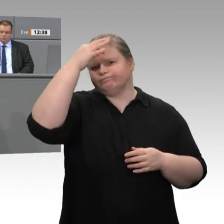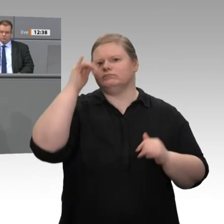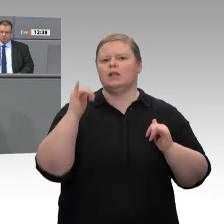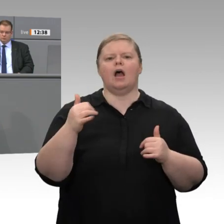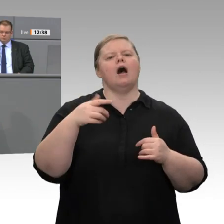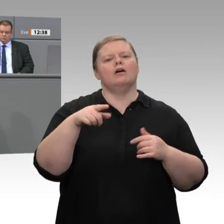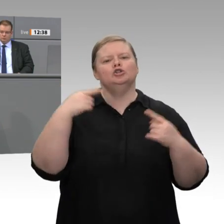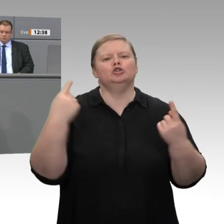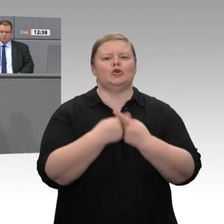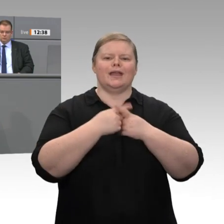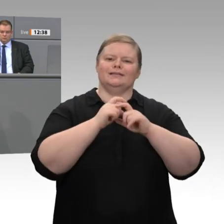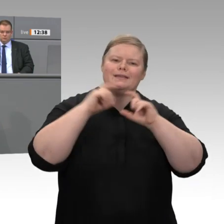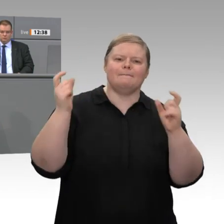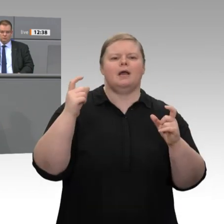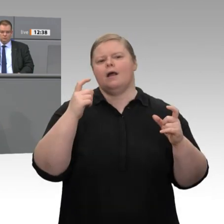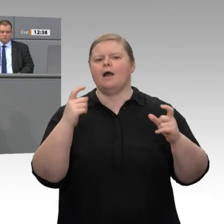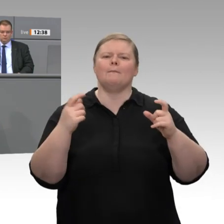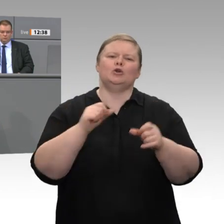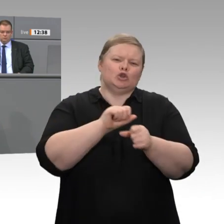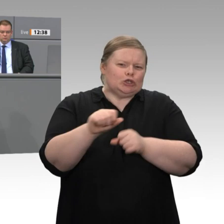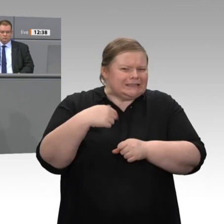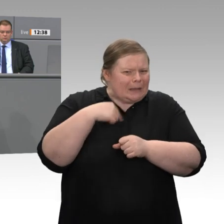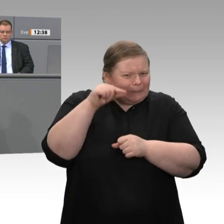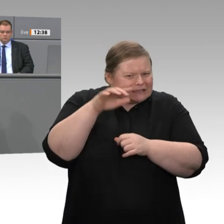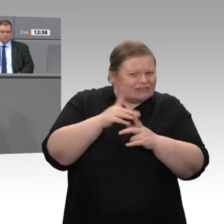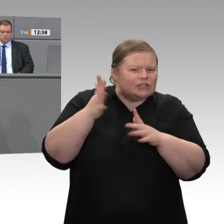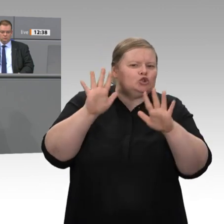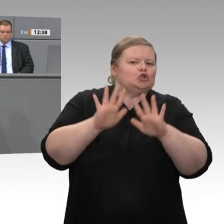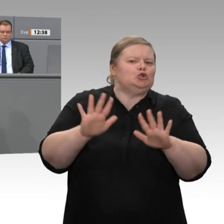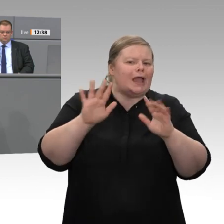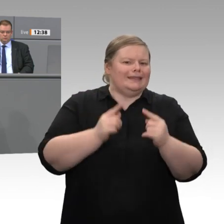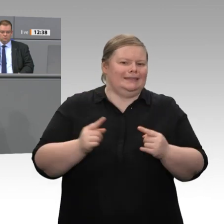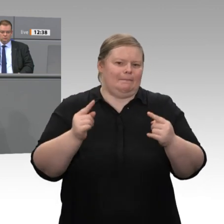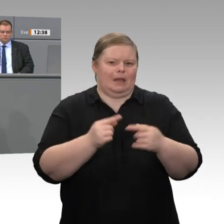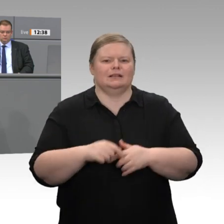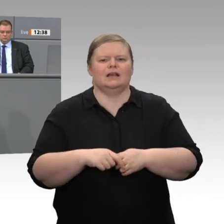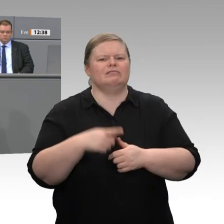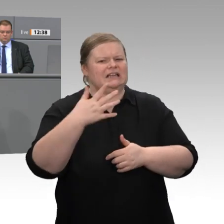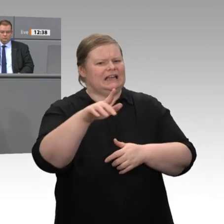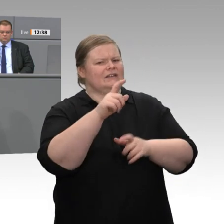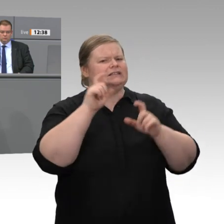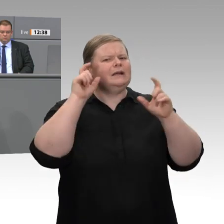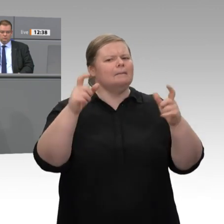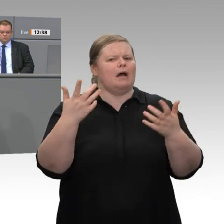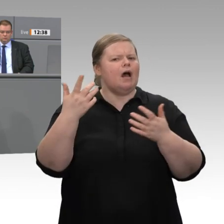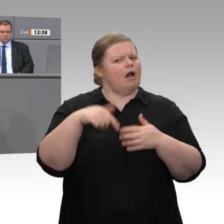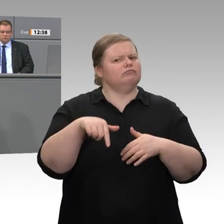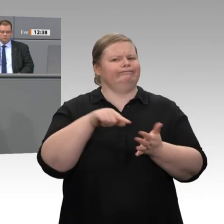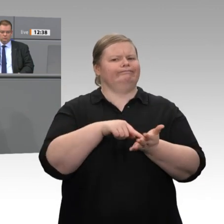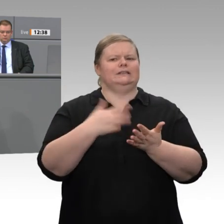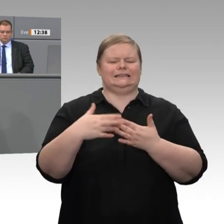vor. Weil Sie haben eben davon gesprochen, es ginge darum, ein Recht einzuräumen oder einen Anspruch einzuräumen